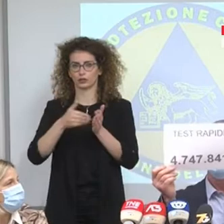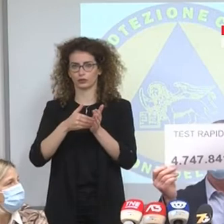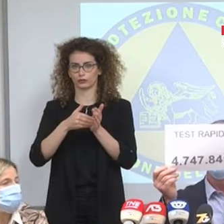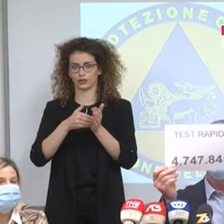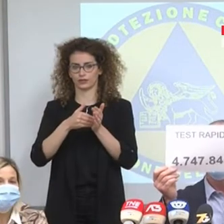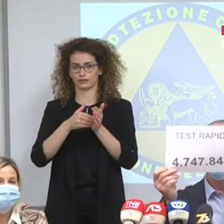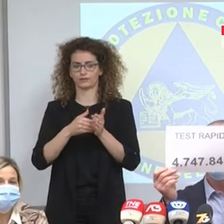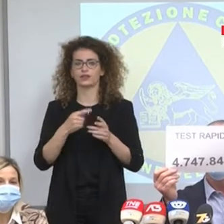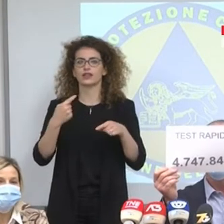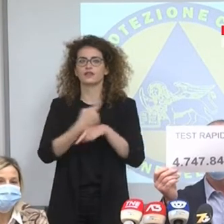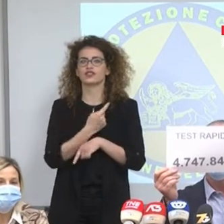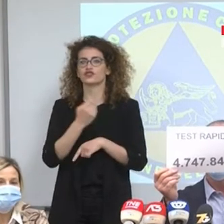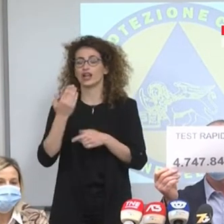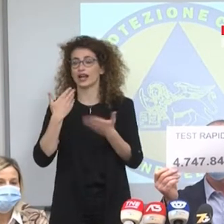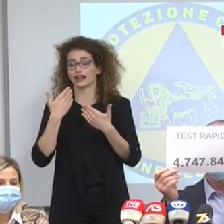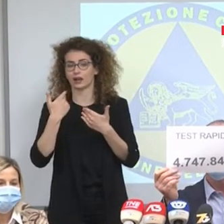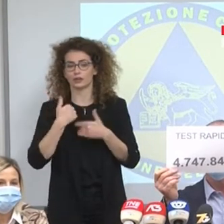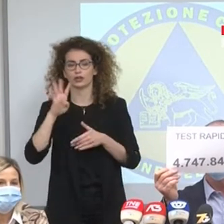5.344.000 e i tamponi rapidi sono